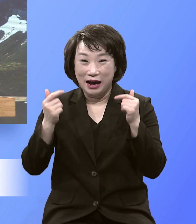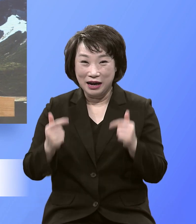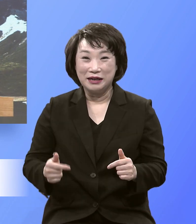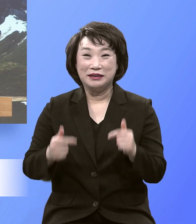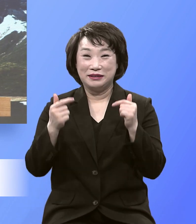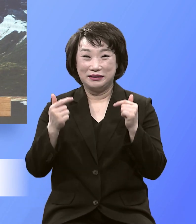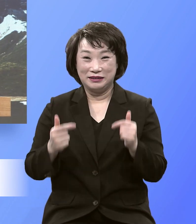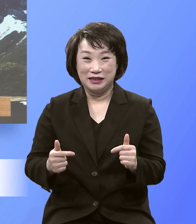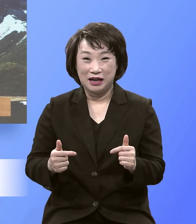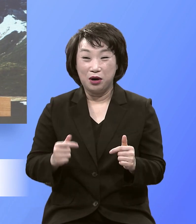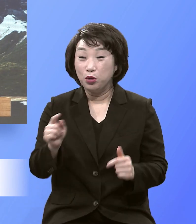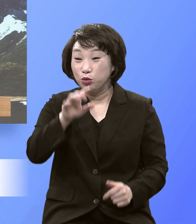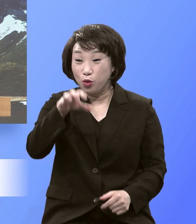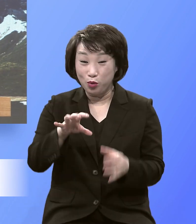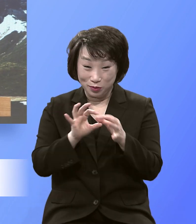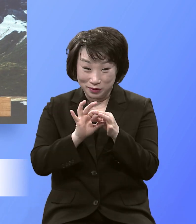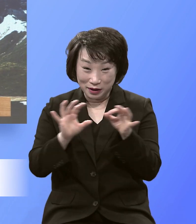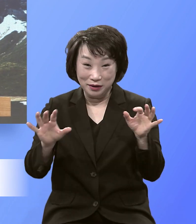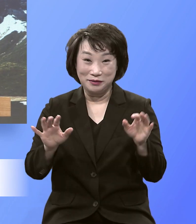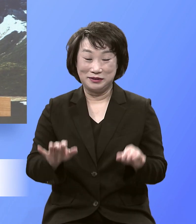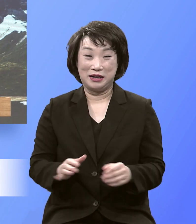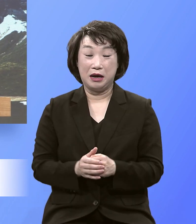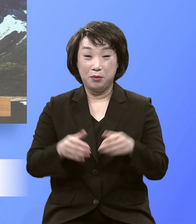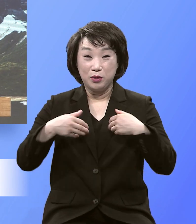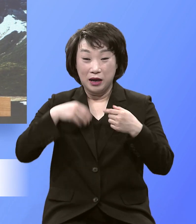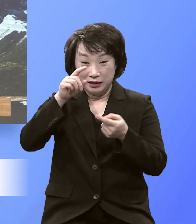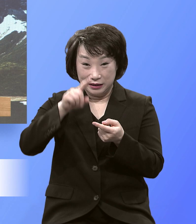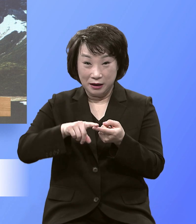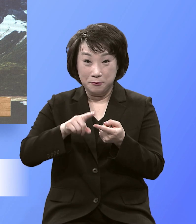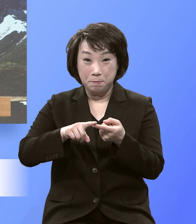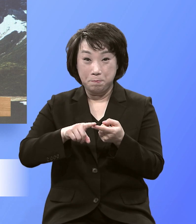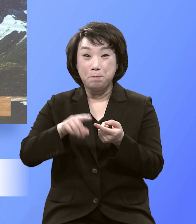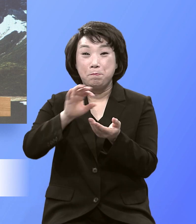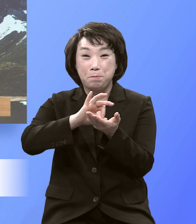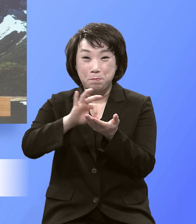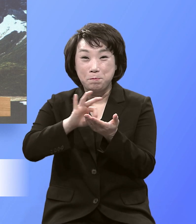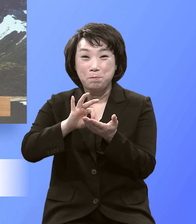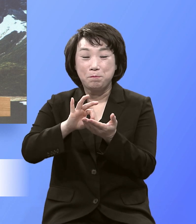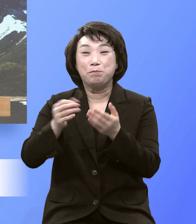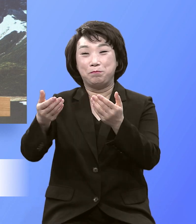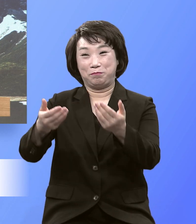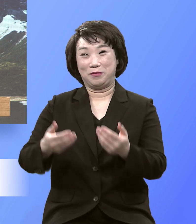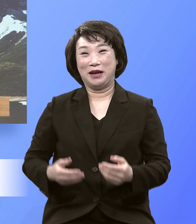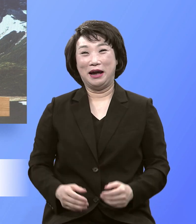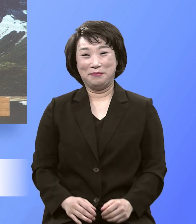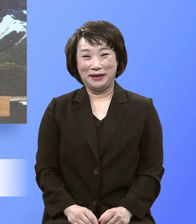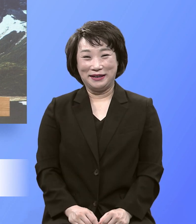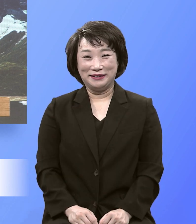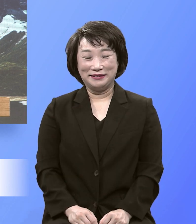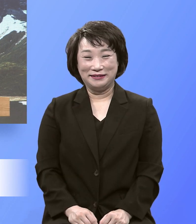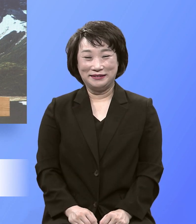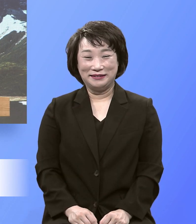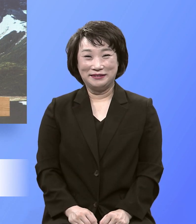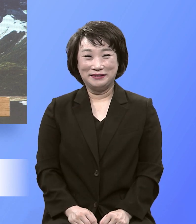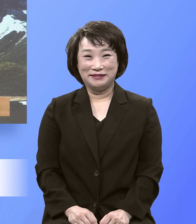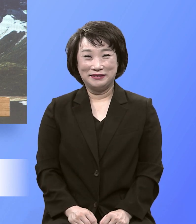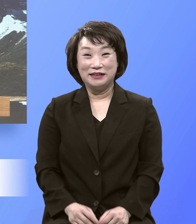언제나 어디서나 필요에 따라 사용해라